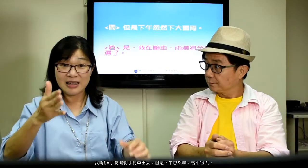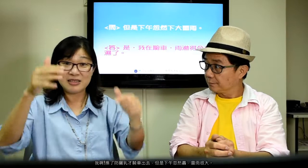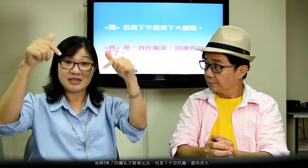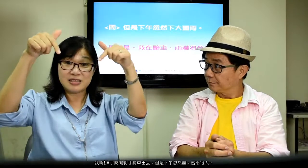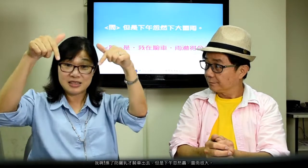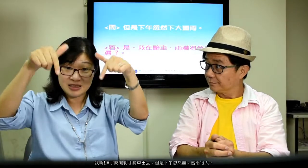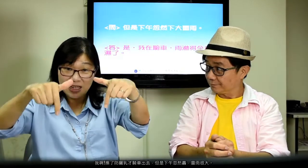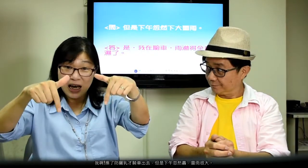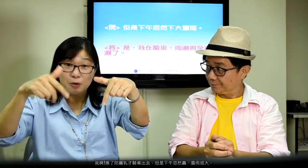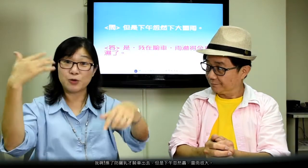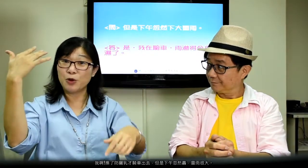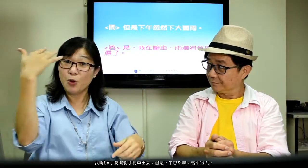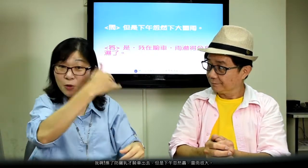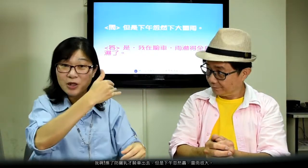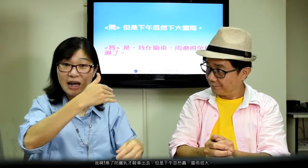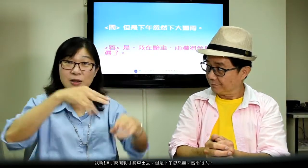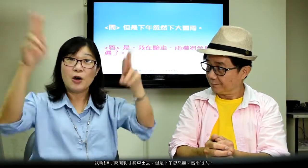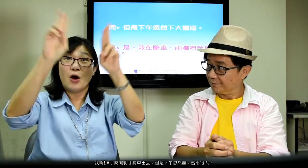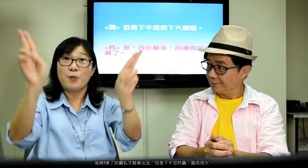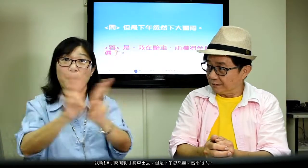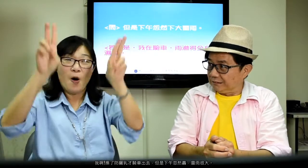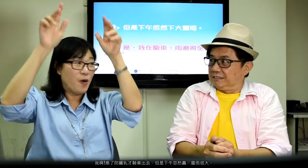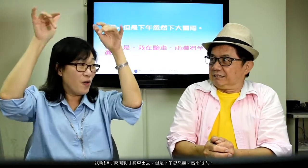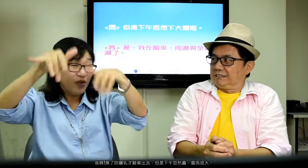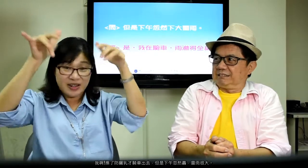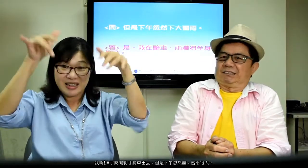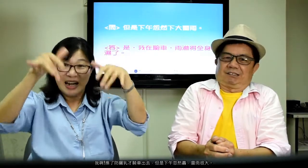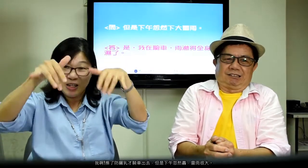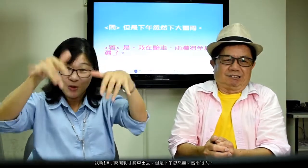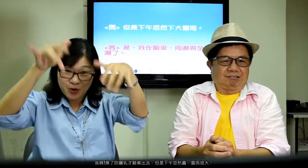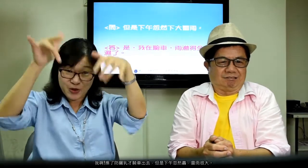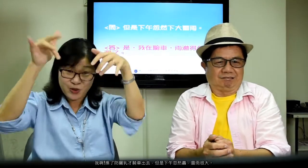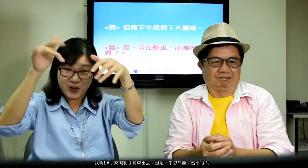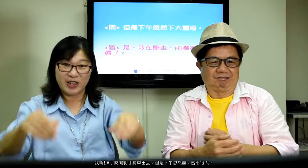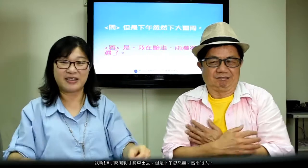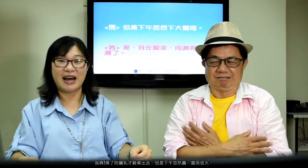但是下午忽然砰，雷雨很大。